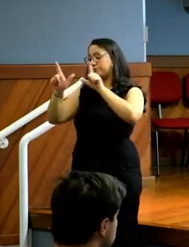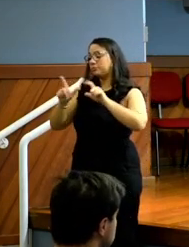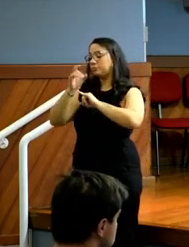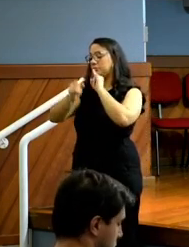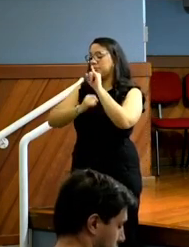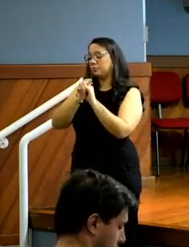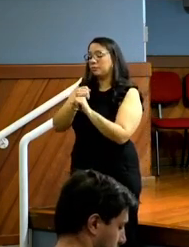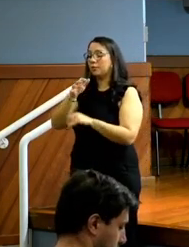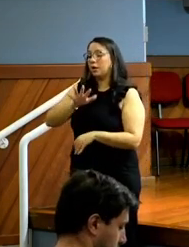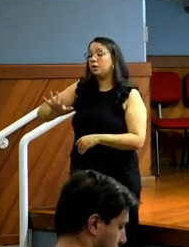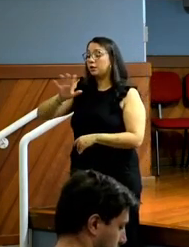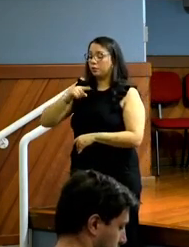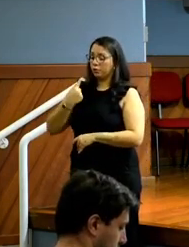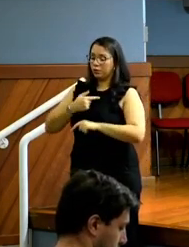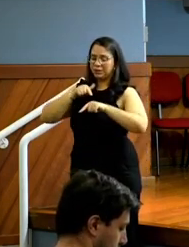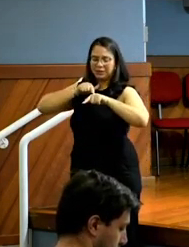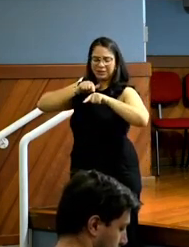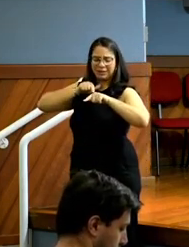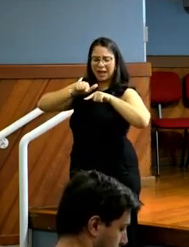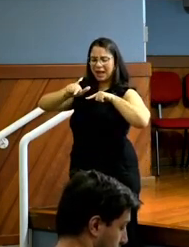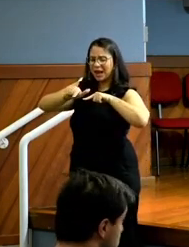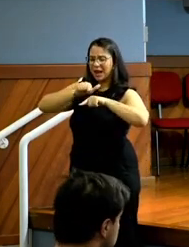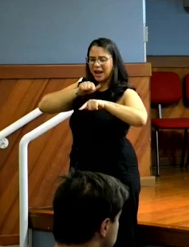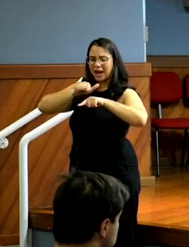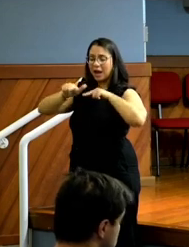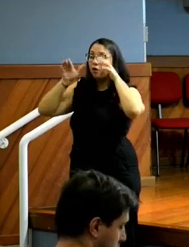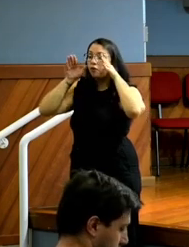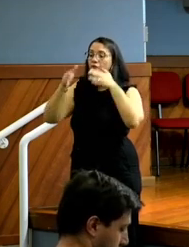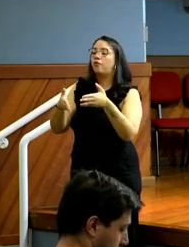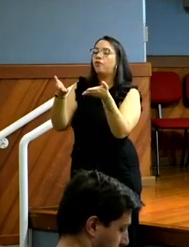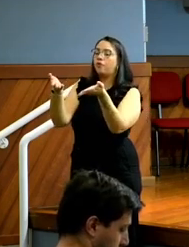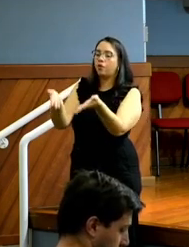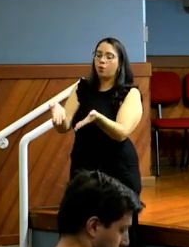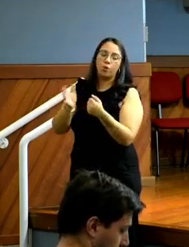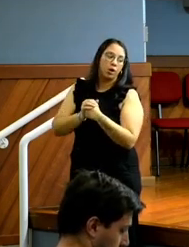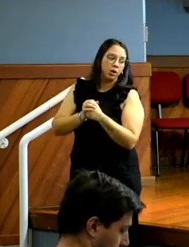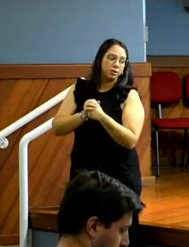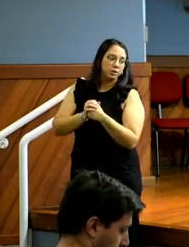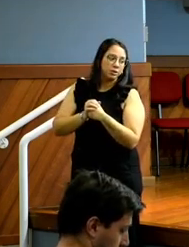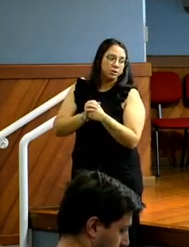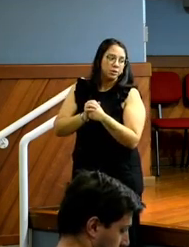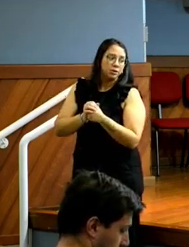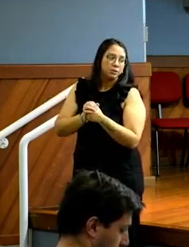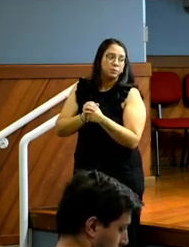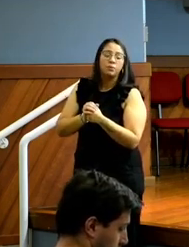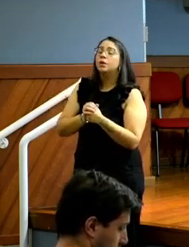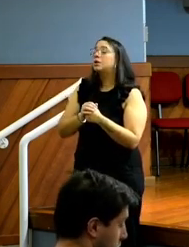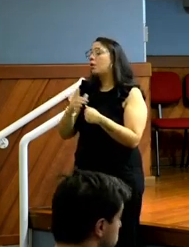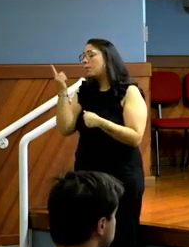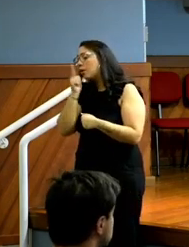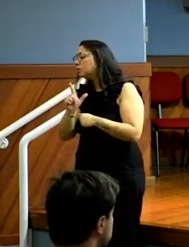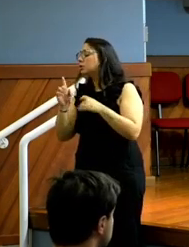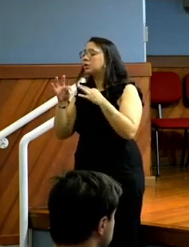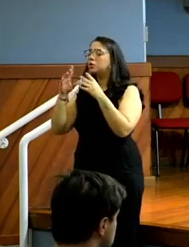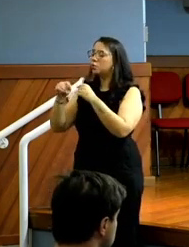Então, todo o nosso trabalho ele é pensado para isso. Ele é pensado para que a gente chegue. Então, todas as ações que